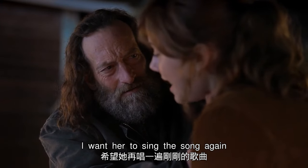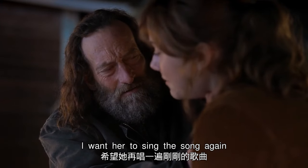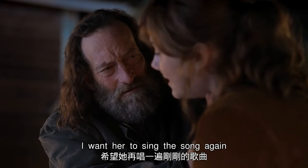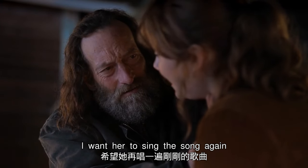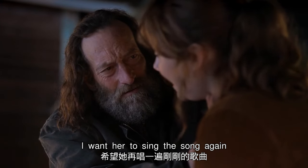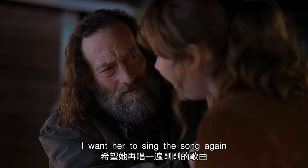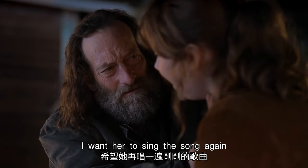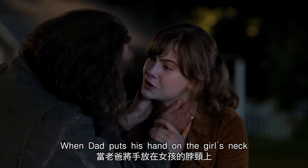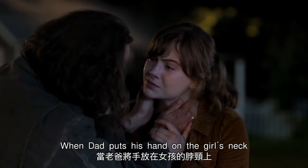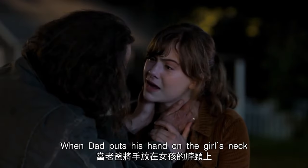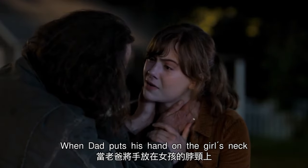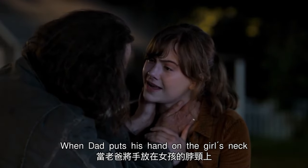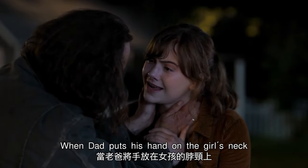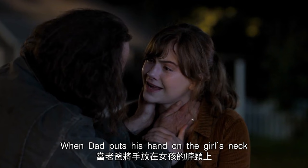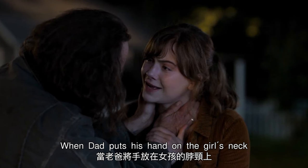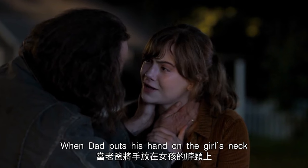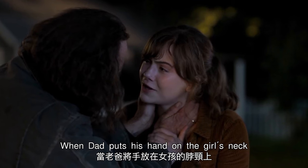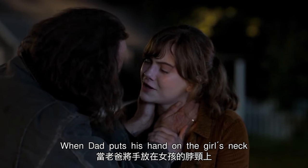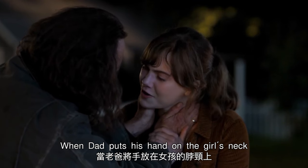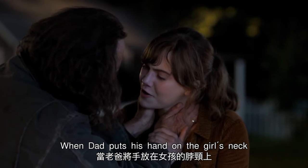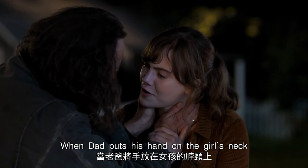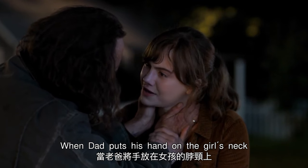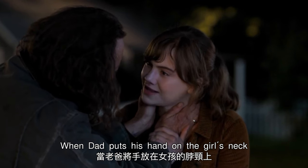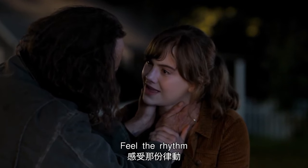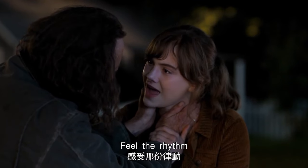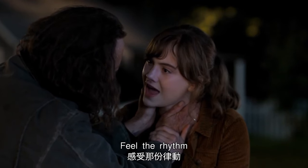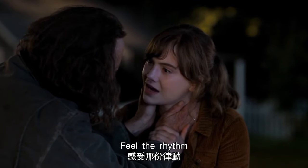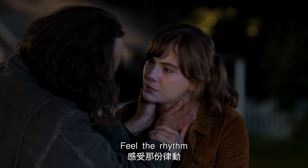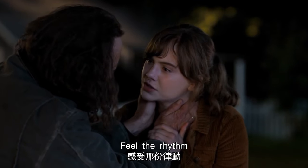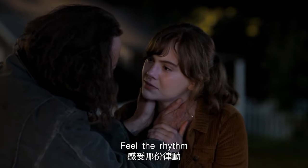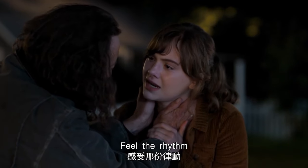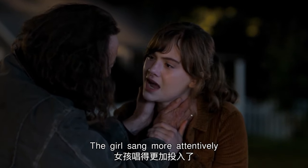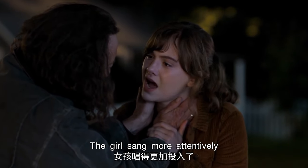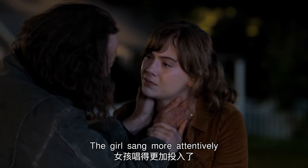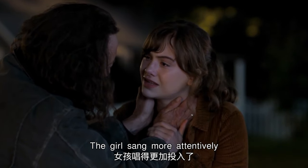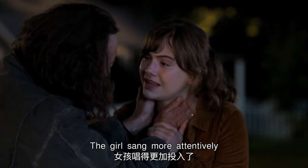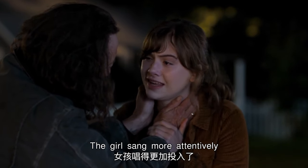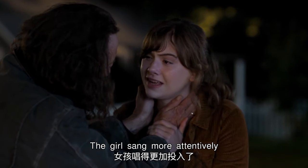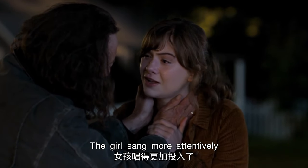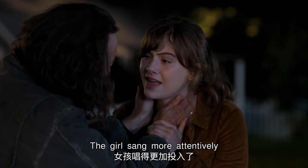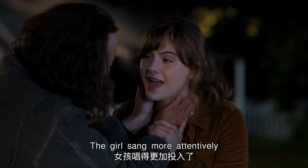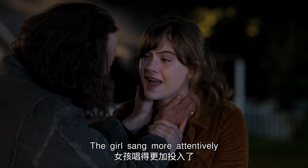遍刚刚的歌曲当老爸将手放在女孩的搏梗上感受那份律动女孩唱得更加投入了